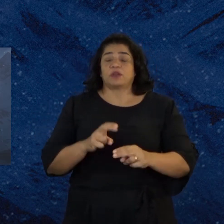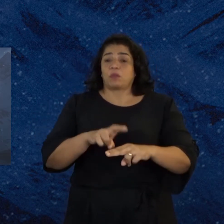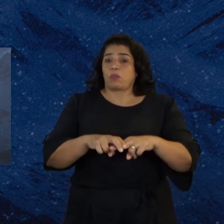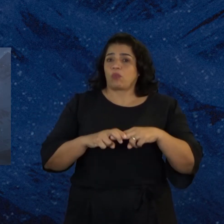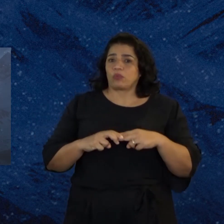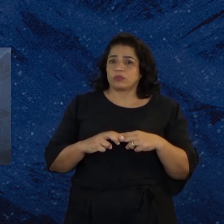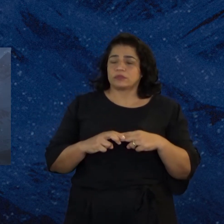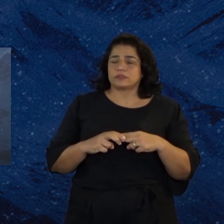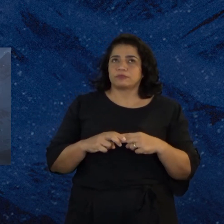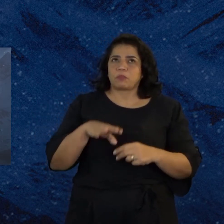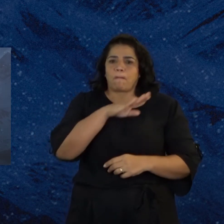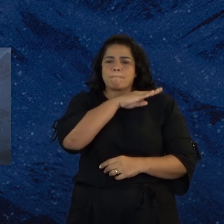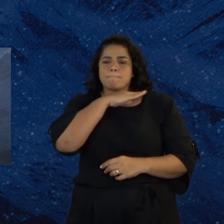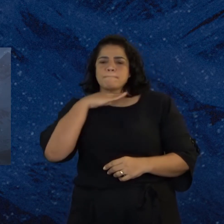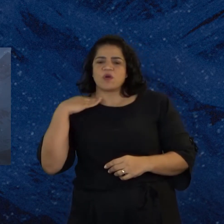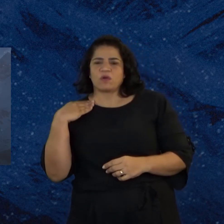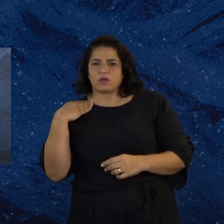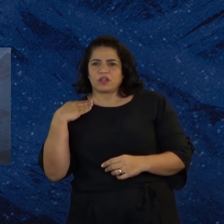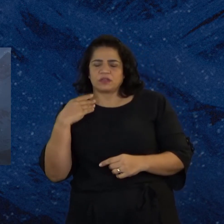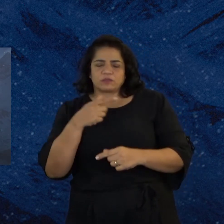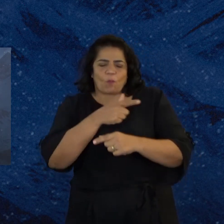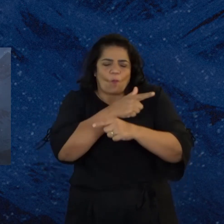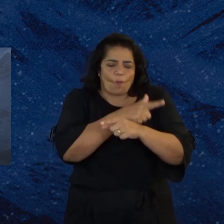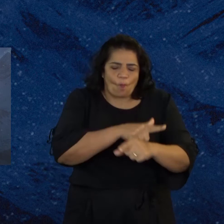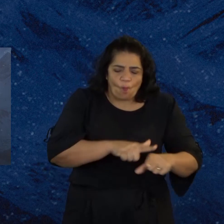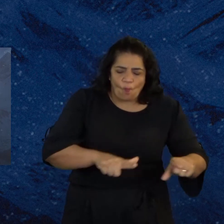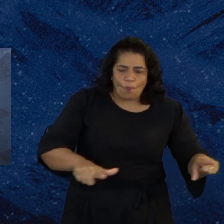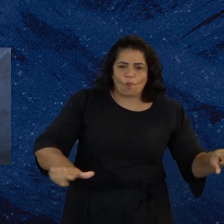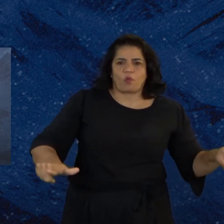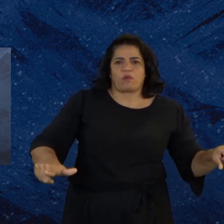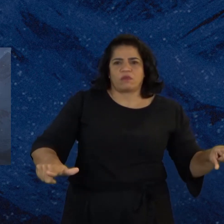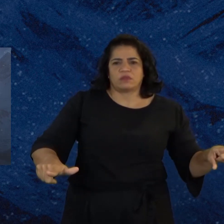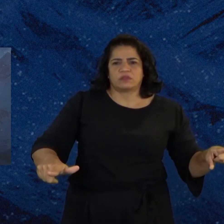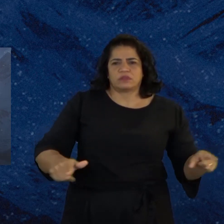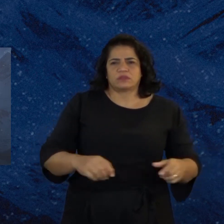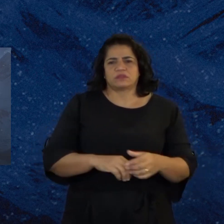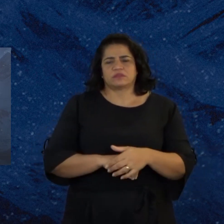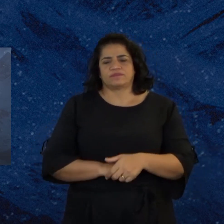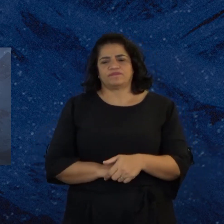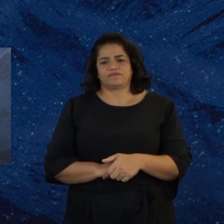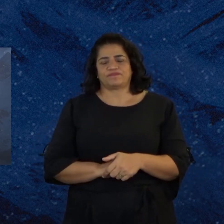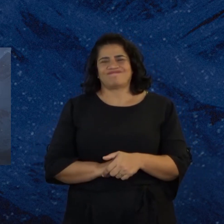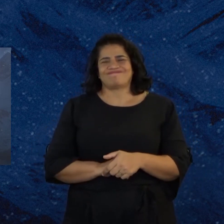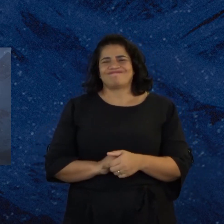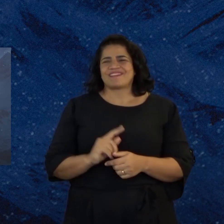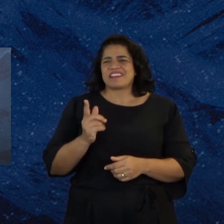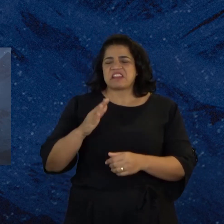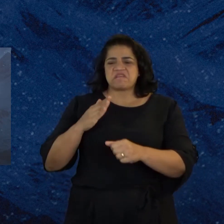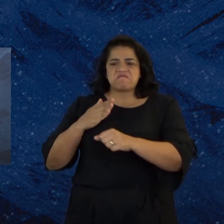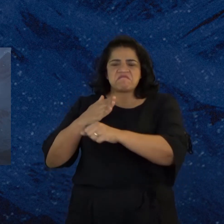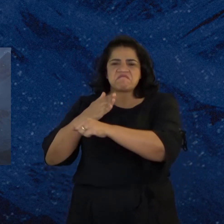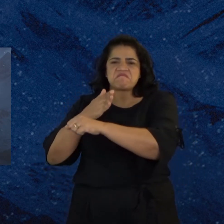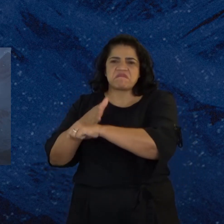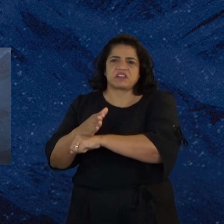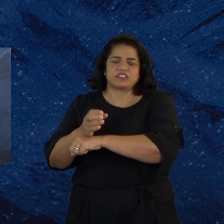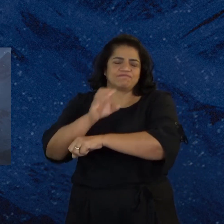velhos. Ficaram prostrados, morreram no deserto, não puderam entrar na terra de Canaã.